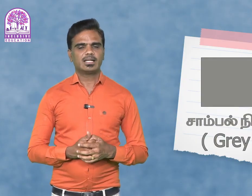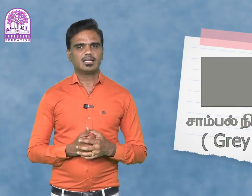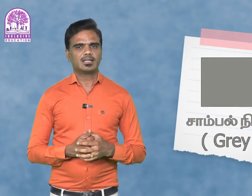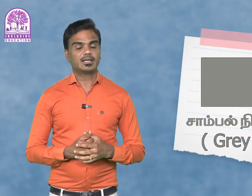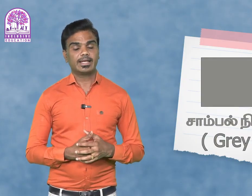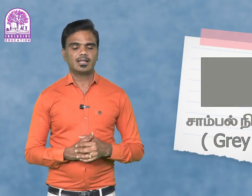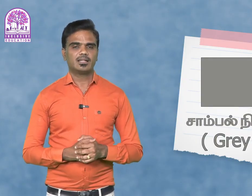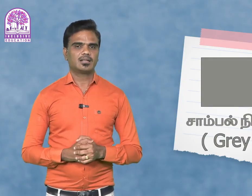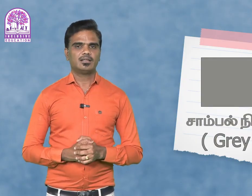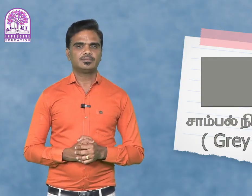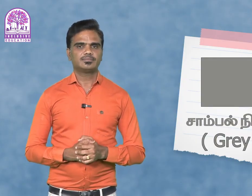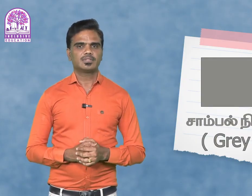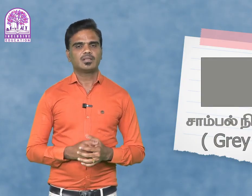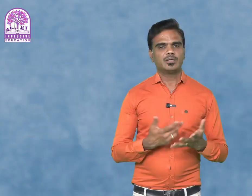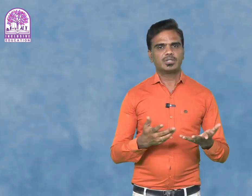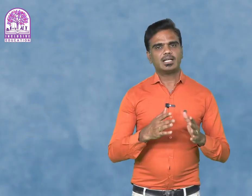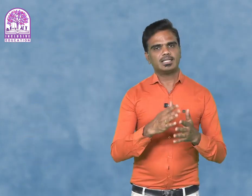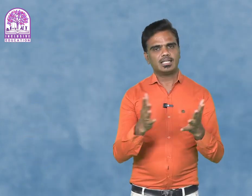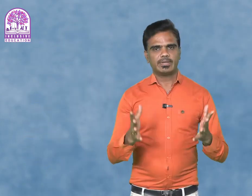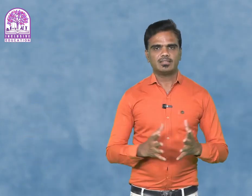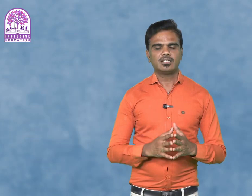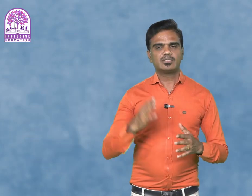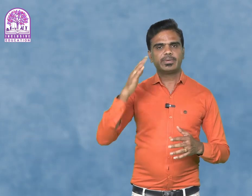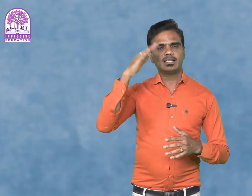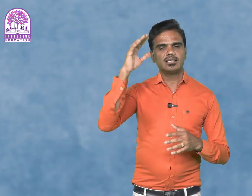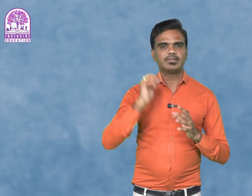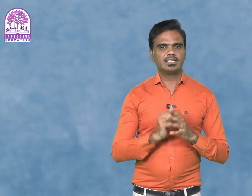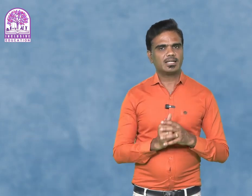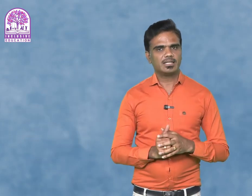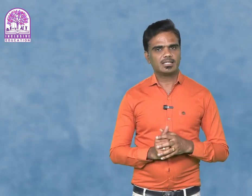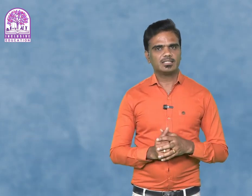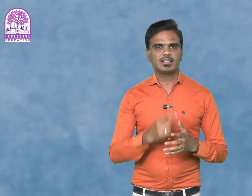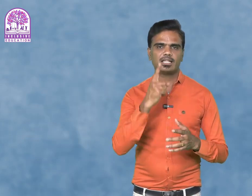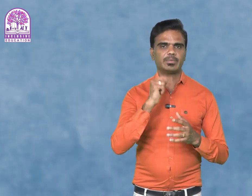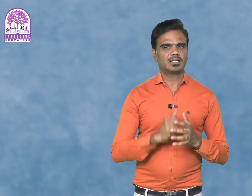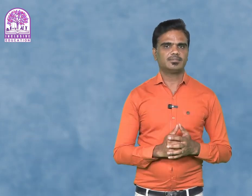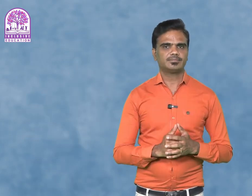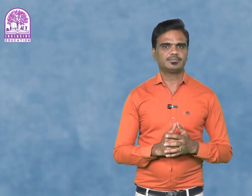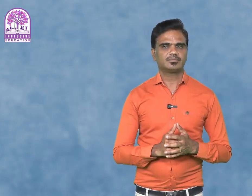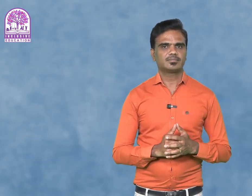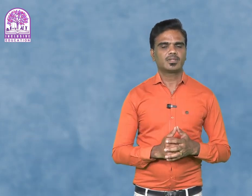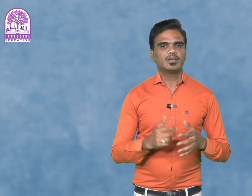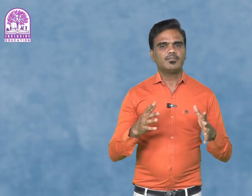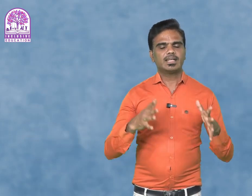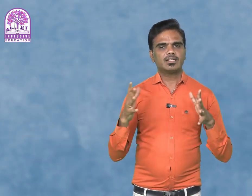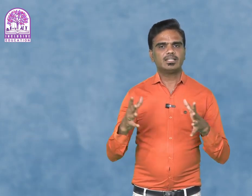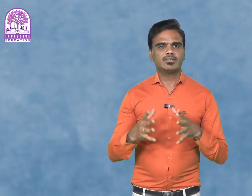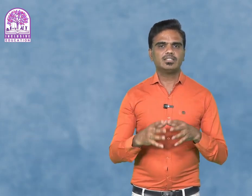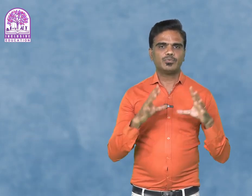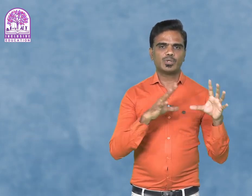கலரில் இருக்கலாம், கிரே கலரில் இருக்கலாம், புரியுதுங்களா, அது எல்லாமே. ஸோ மேலே சீலிங் வந்து என்ன கலரில் இருக்குது அதை பாருங்கள். வேறு ஏதாவது நீங்கள் வந்து ஃபோட்டோஸ்